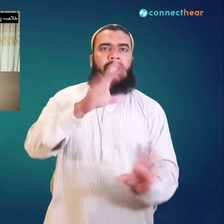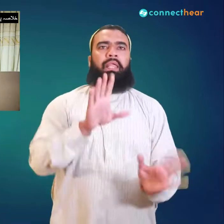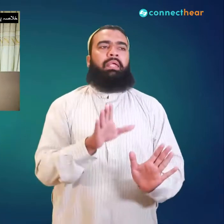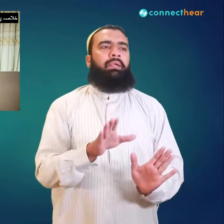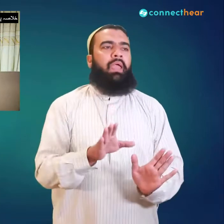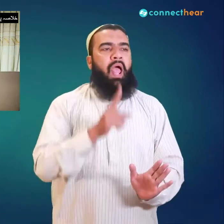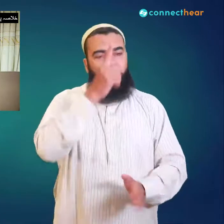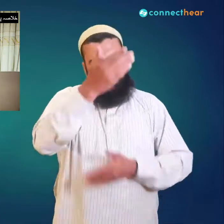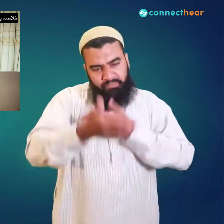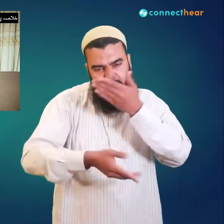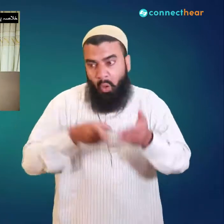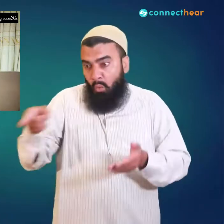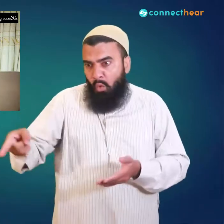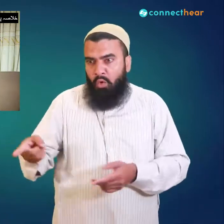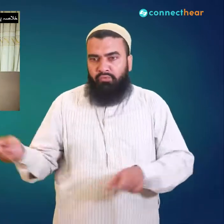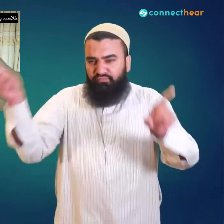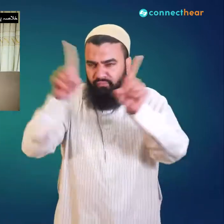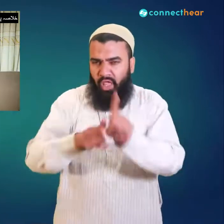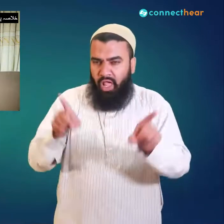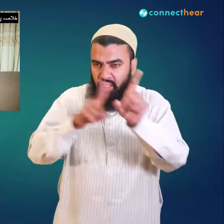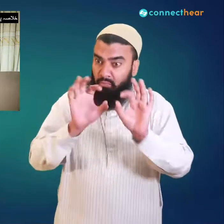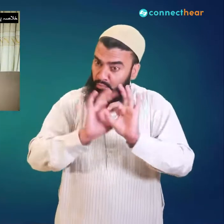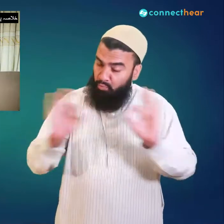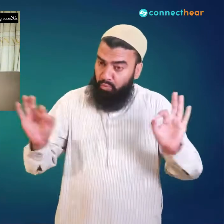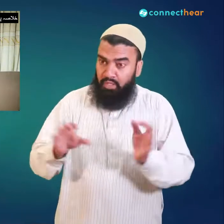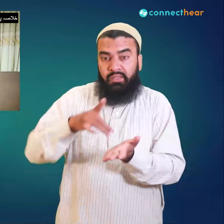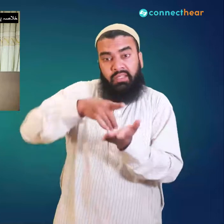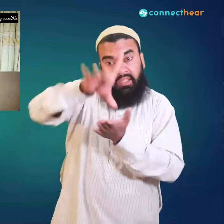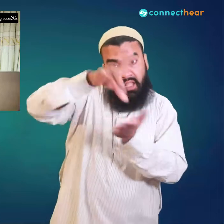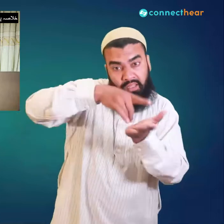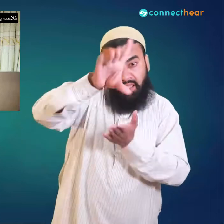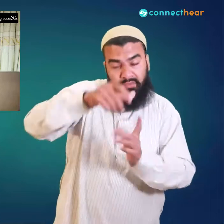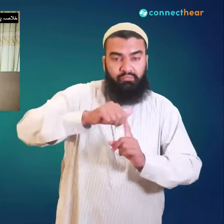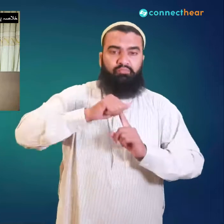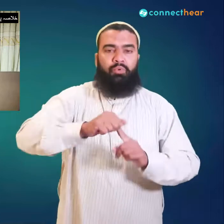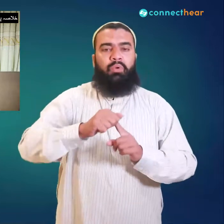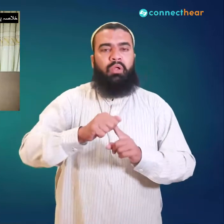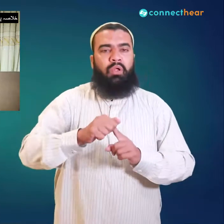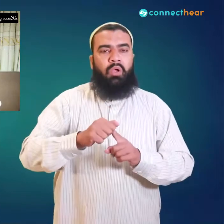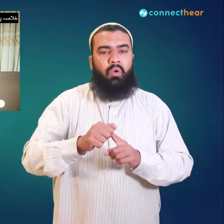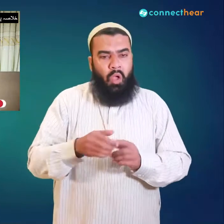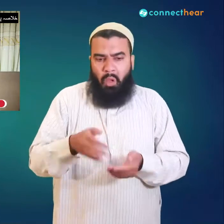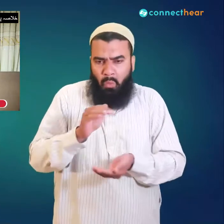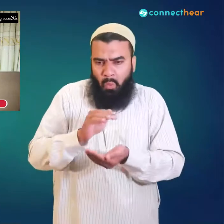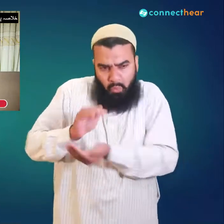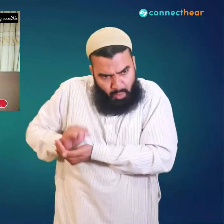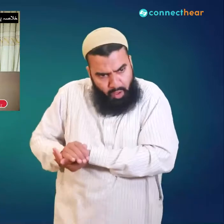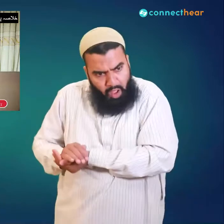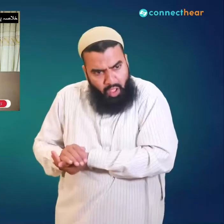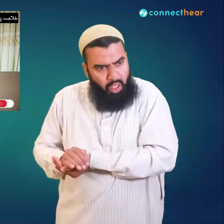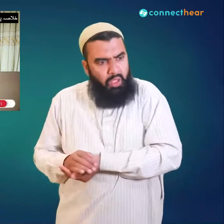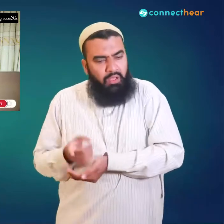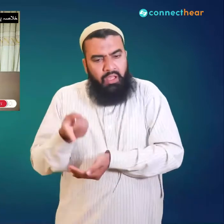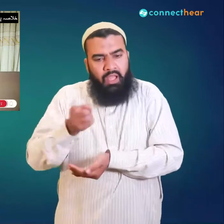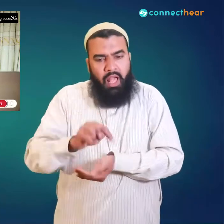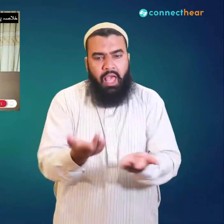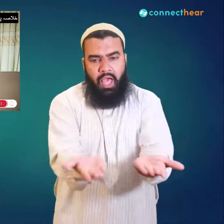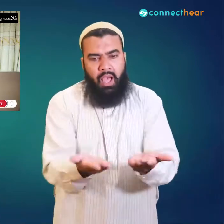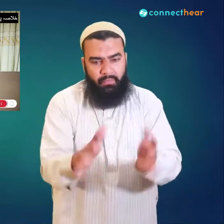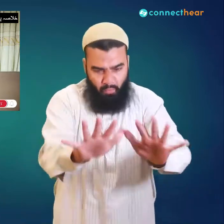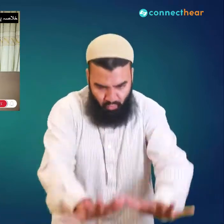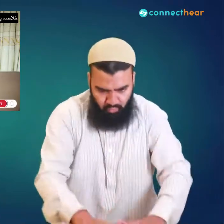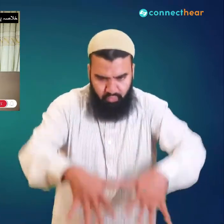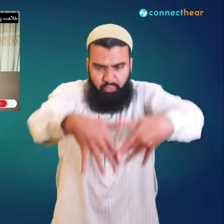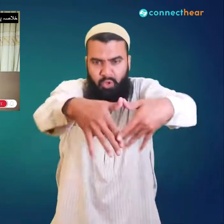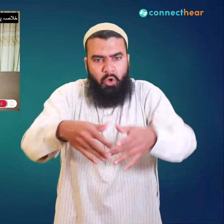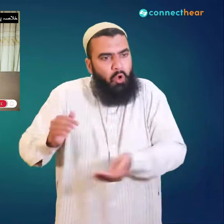تو ان کے لیے دردناک عذاب ہے۔ اور وہ فرمائے قیامت کے دن یہ سونا اور چاندی جہنم کی آگ میں تپایا